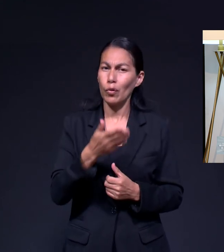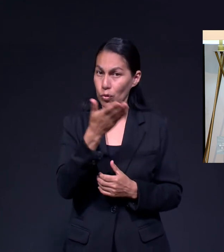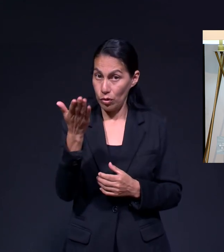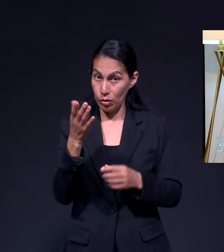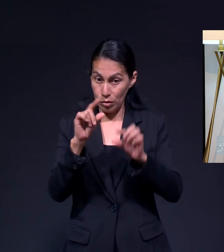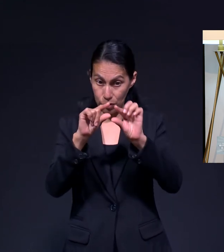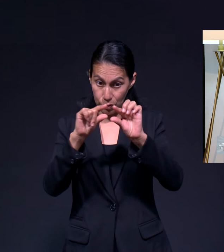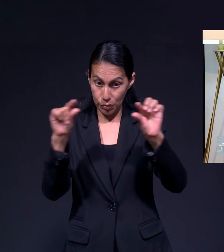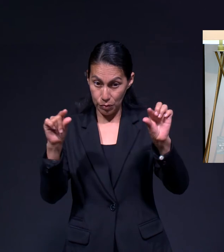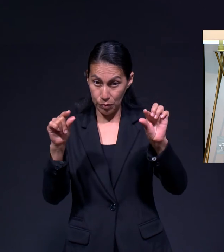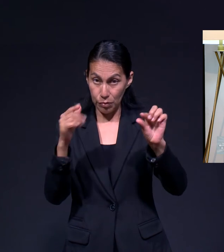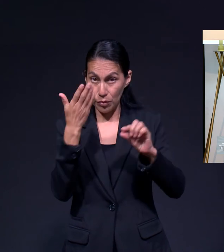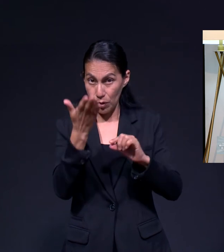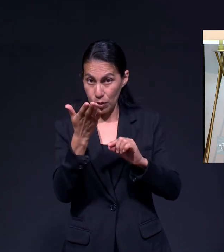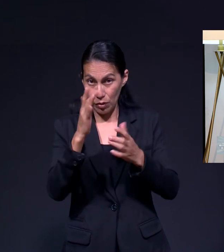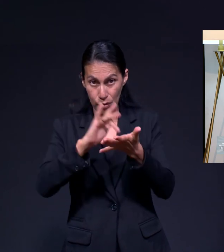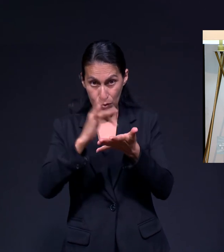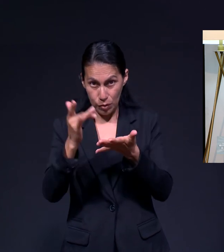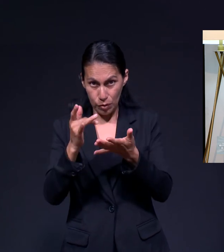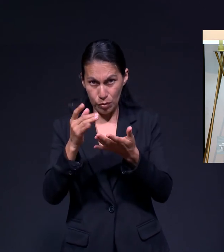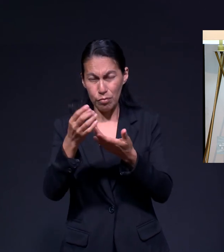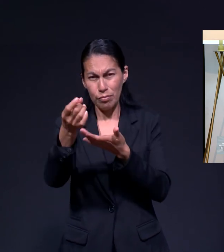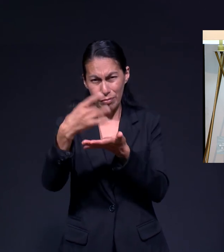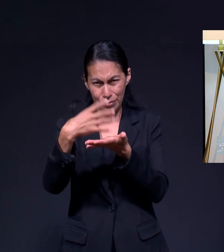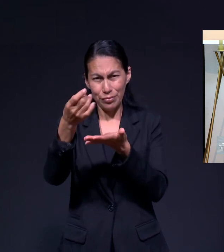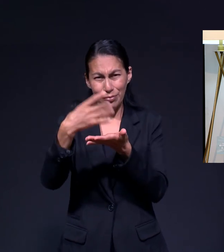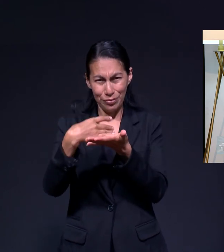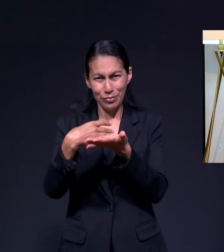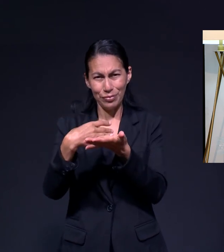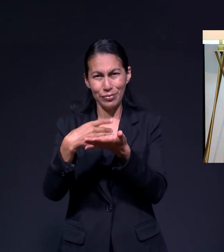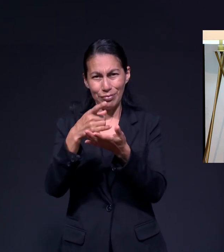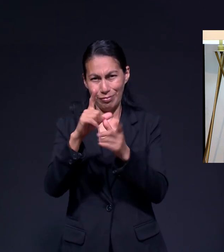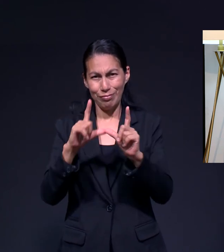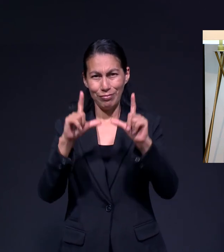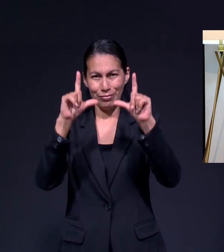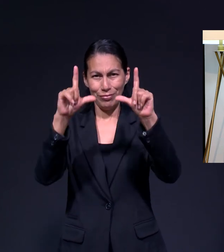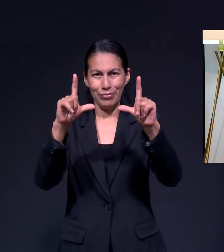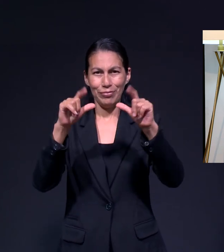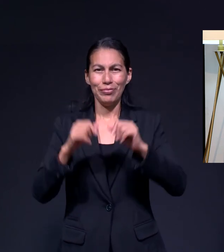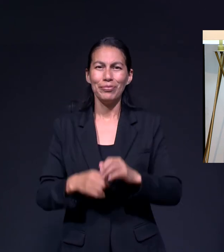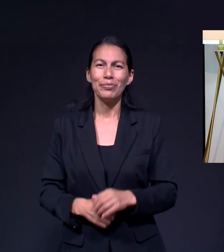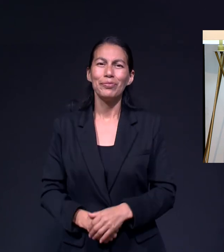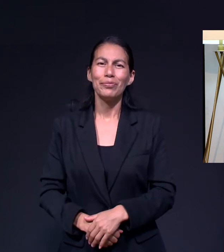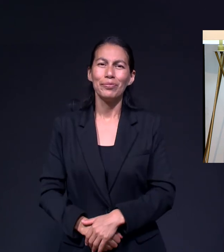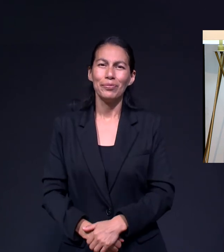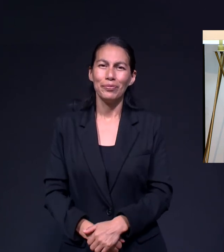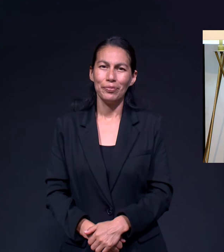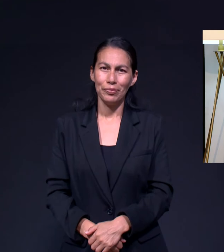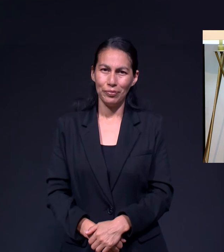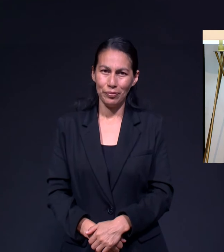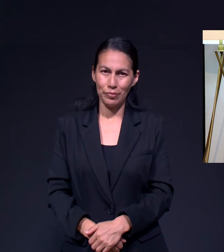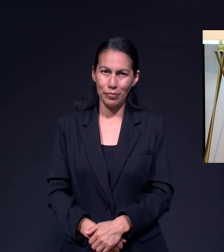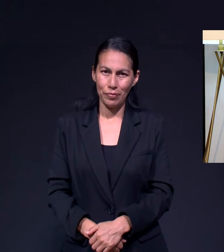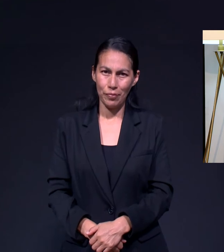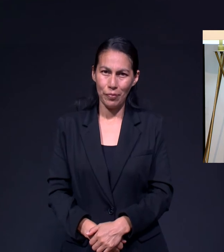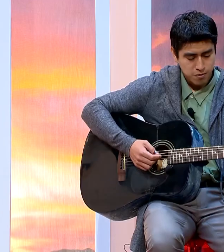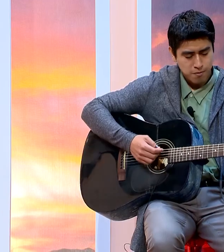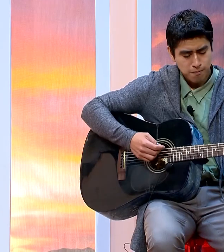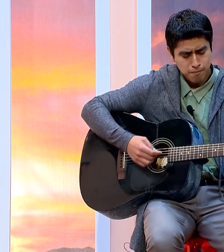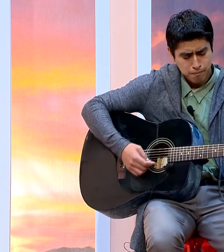enviando los pedidos y los agradecimientos que pasarán en el programa en su pantalla escuchemos